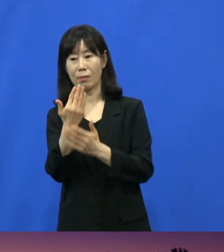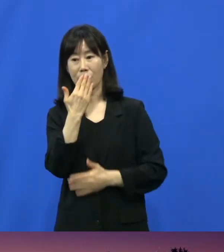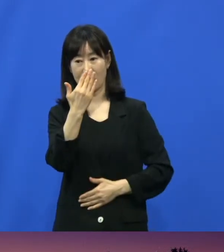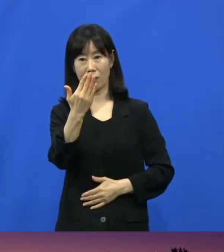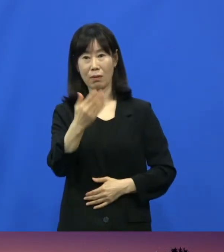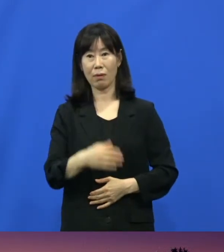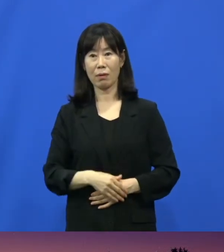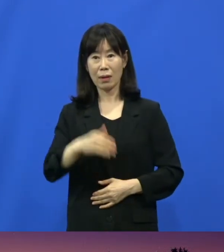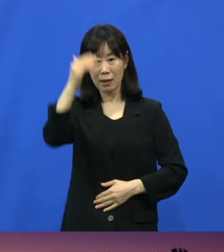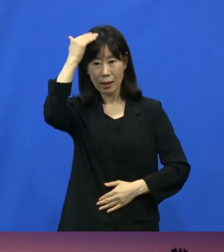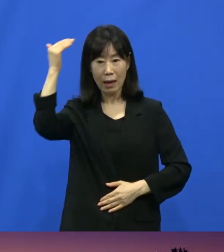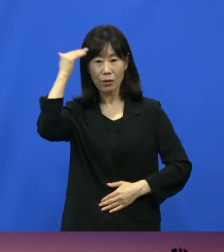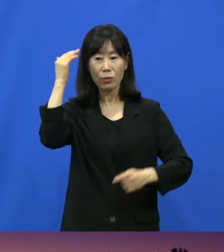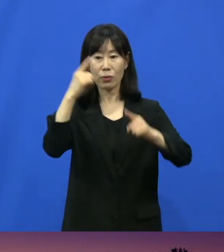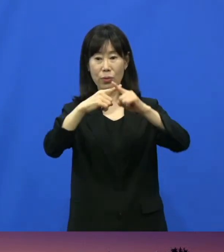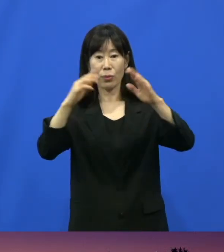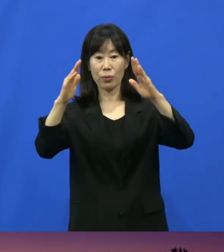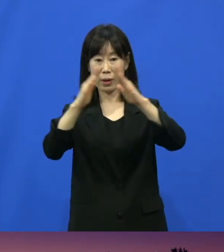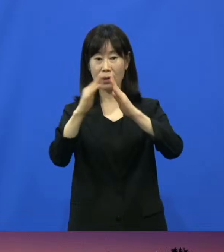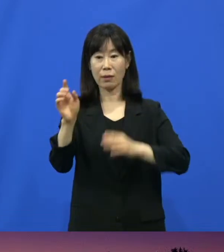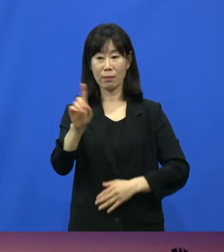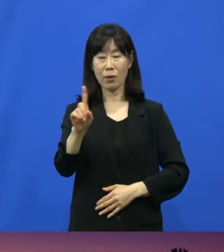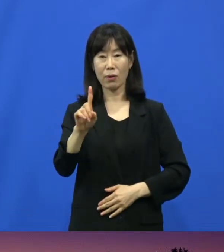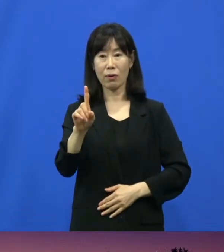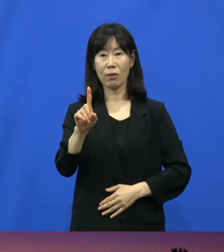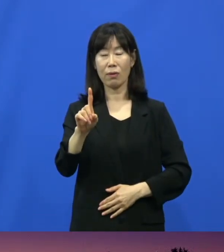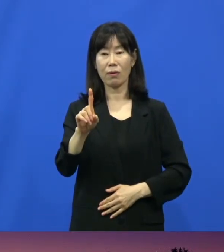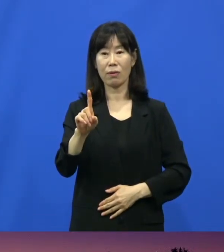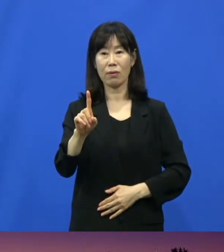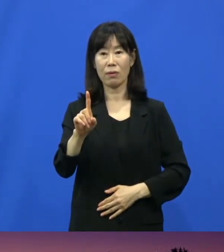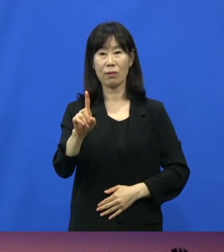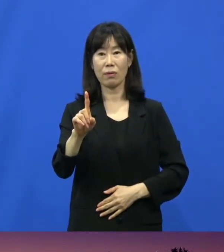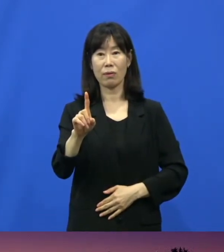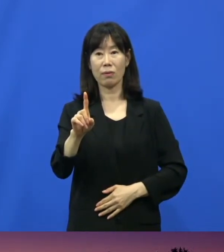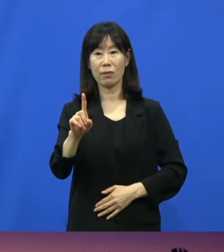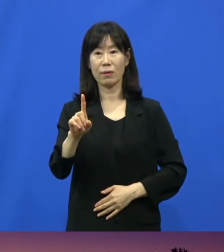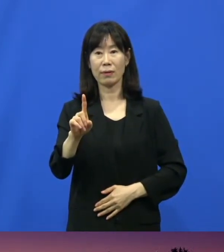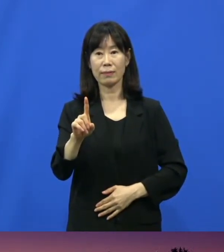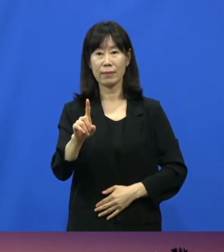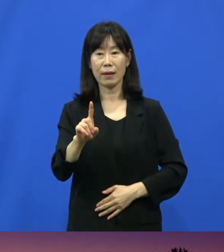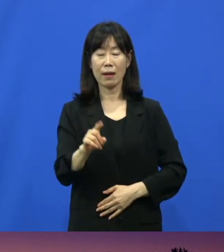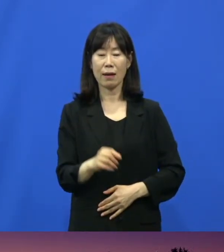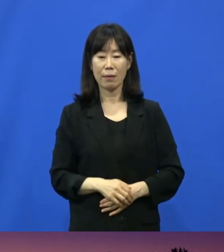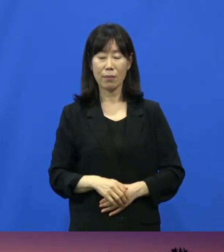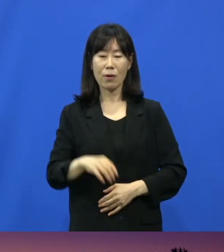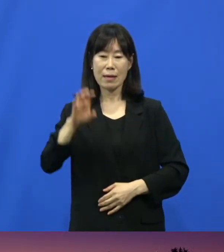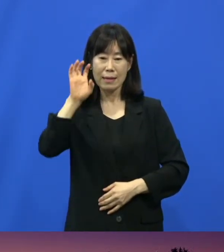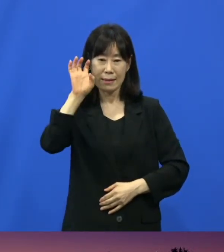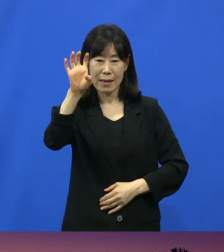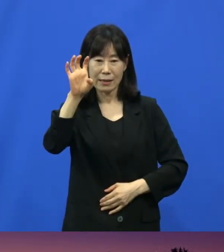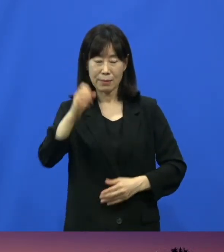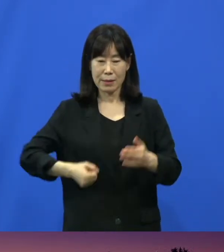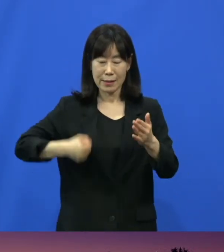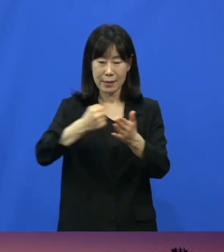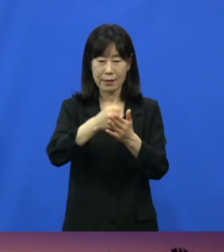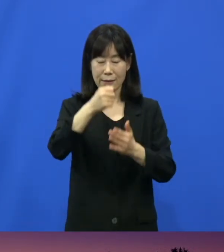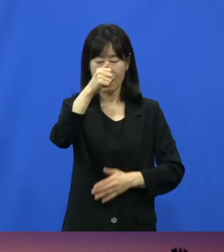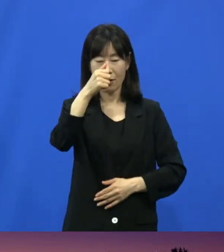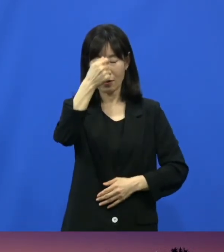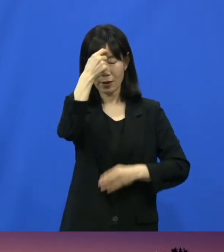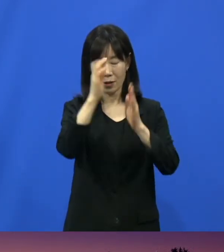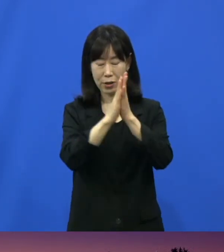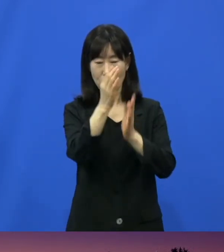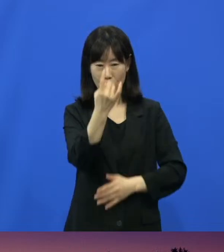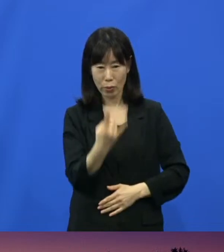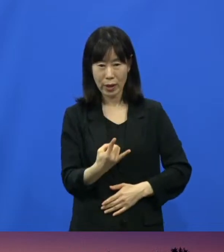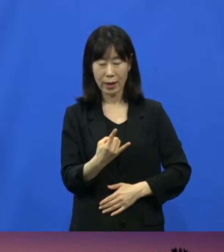그래서 한국 교회는 그동안 교회 안에도 그런 게 많아요. 사실은 세일의 기도에, 40일 작전 기도에, 100일 금식 기도에,